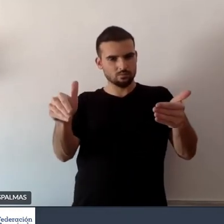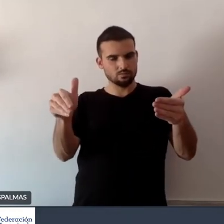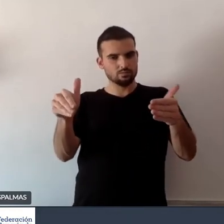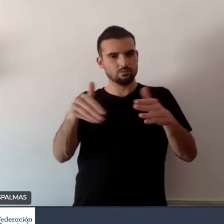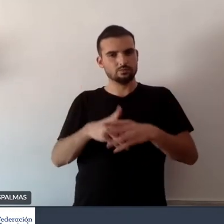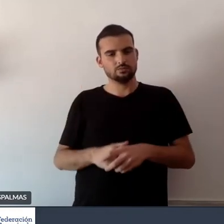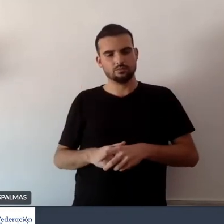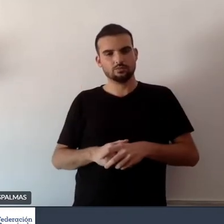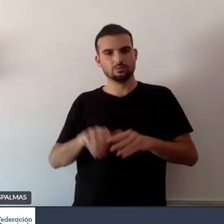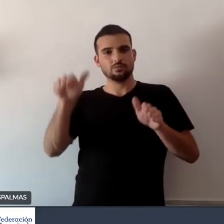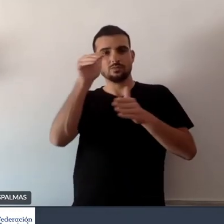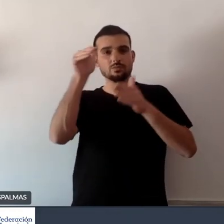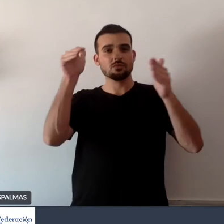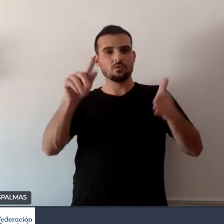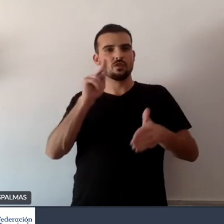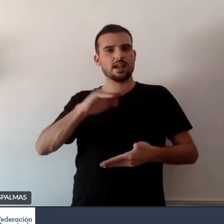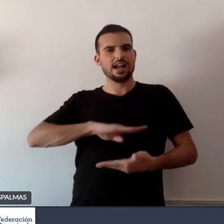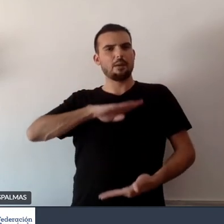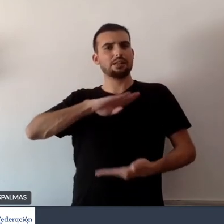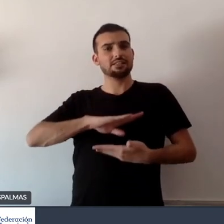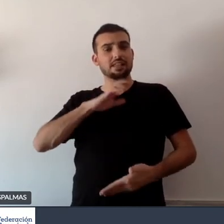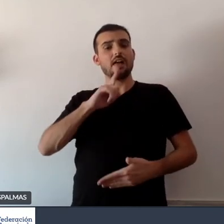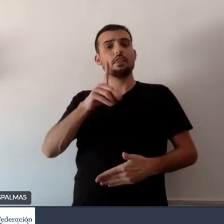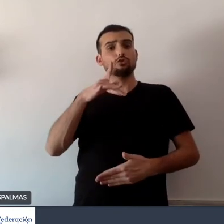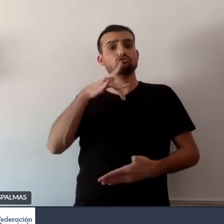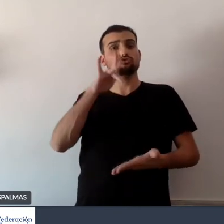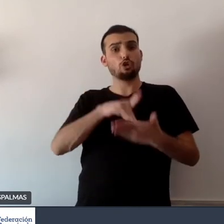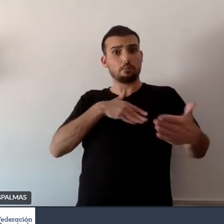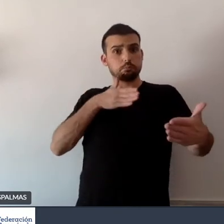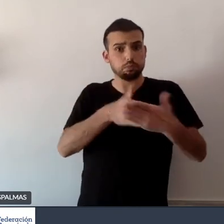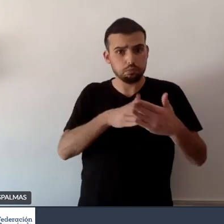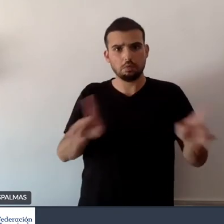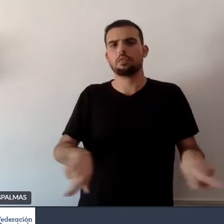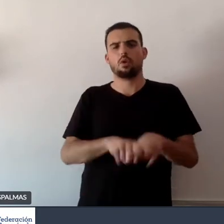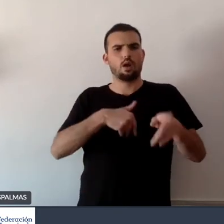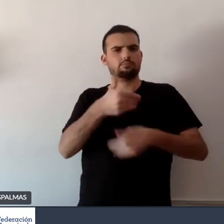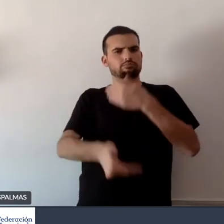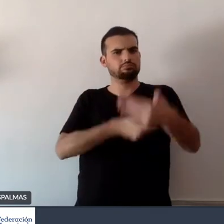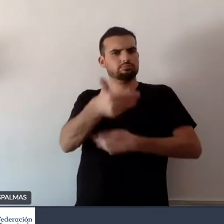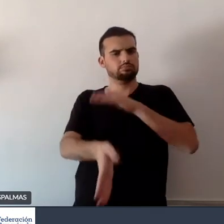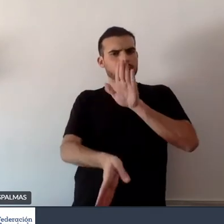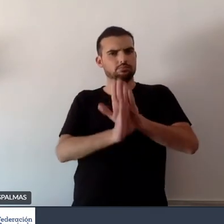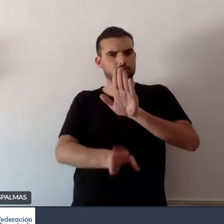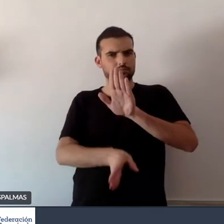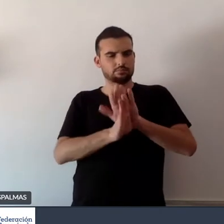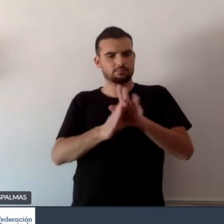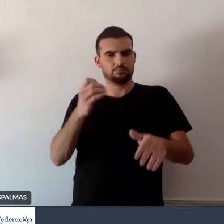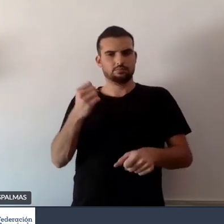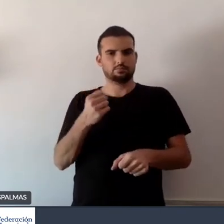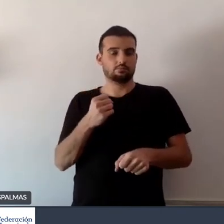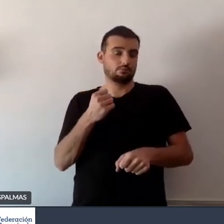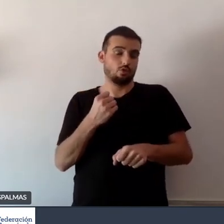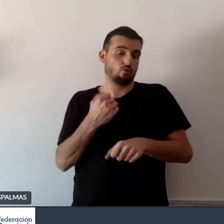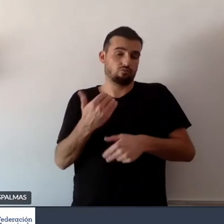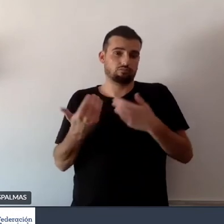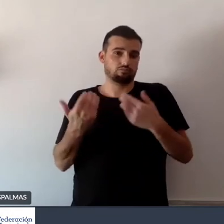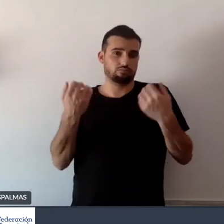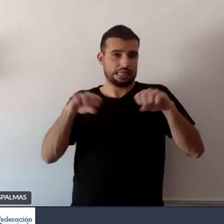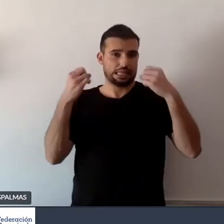sino la capacidad para seguir jugando, para no detener el balón, en la mayoría de las ocasiones, ¿eh? Aquí tenemos